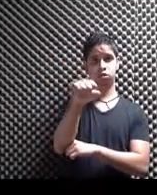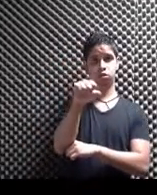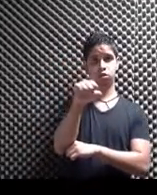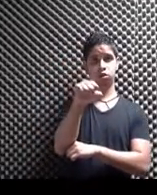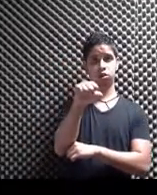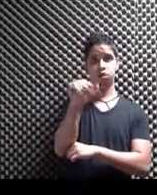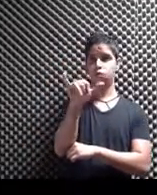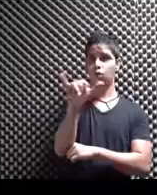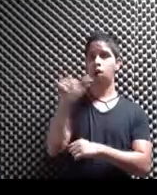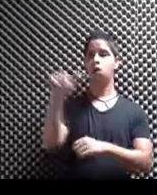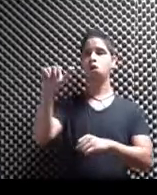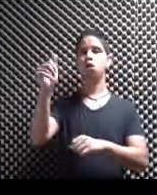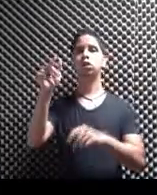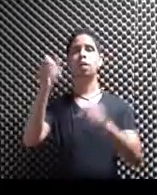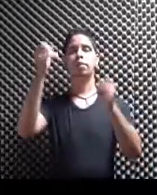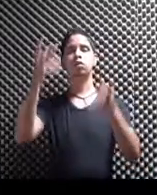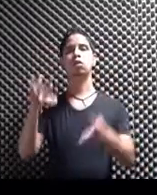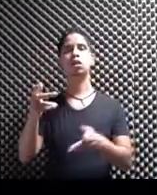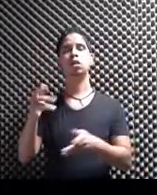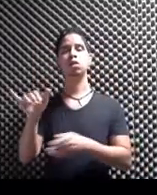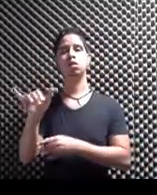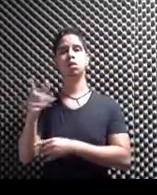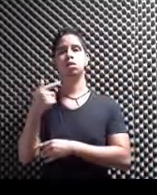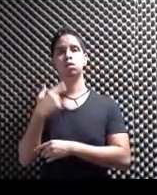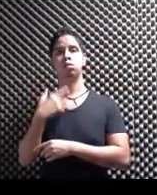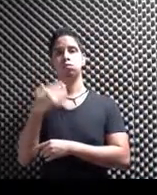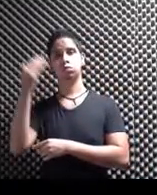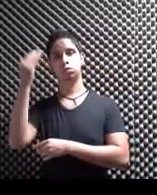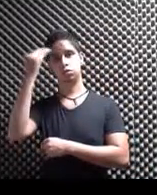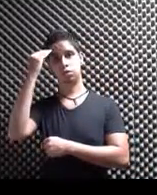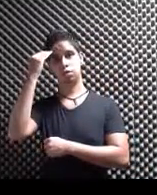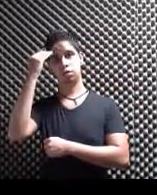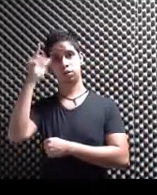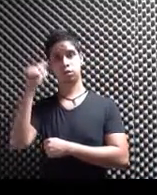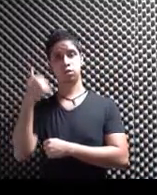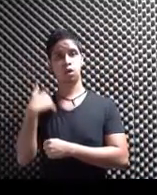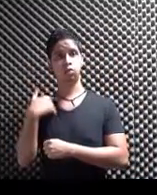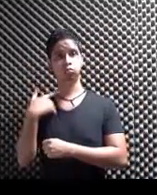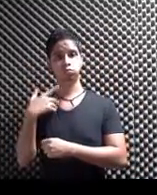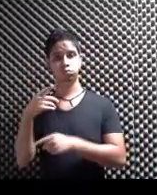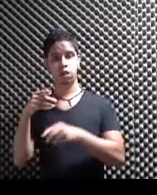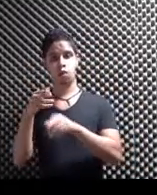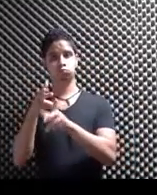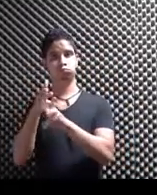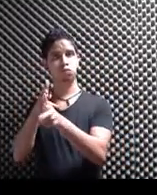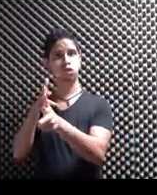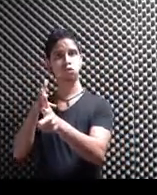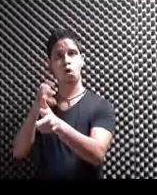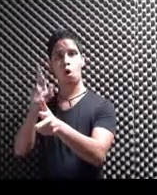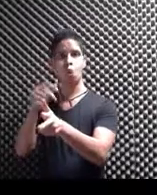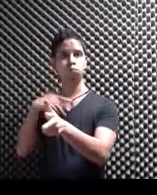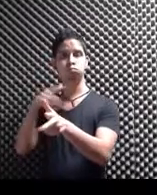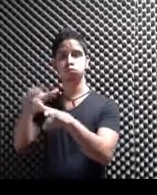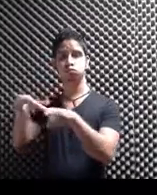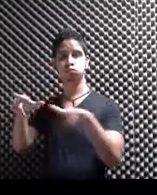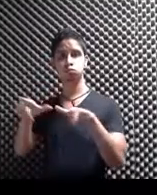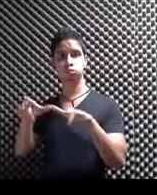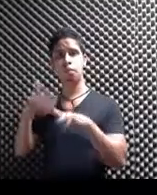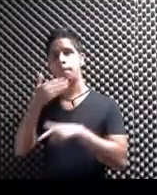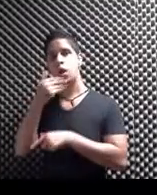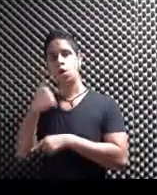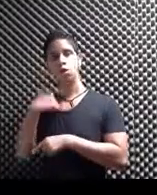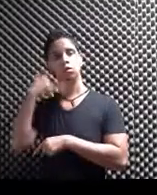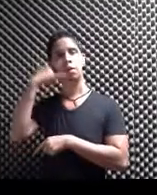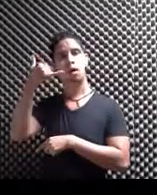en la oficina en la casa afuera si sabe que un familiar o un amigo está en tránsito a un lugar mejor llamemos